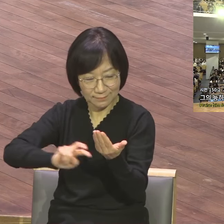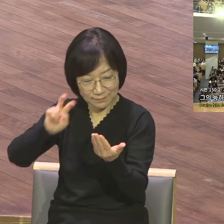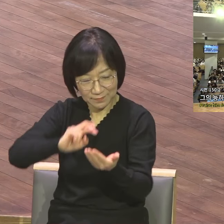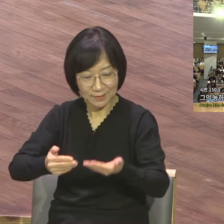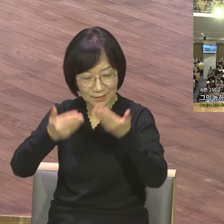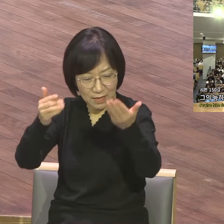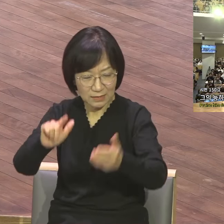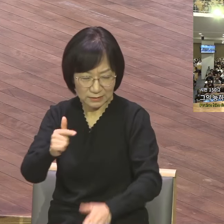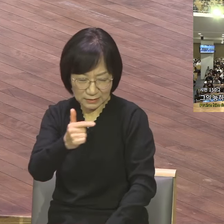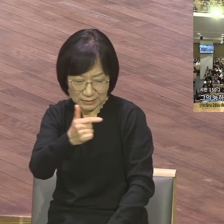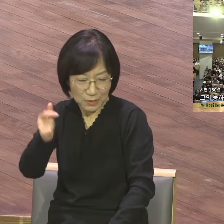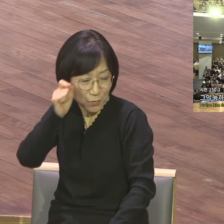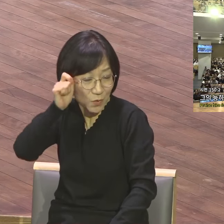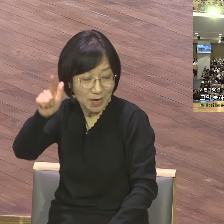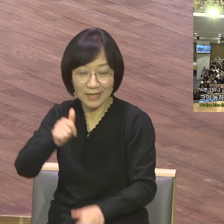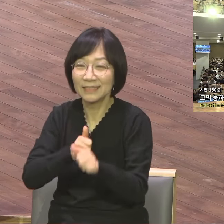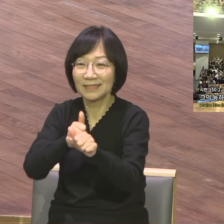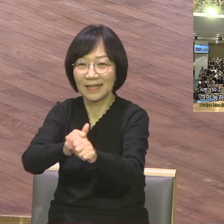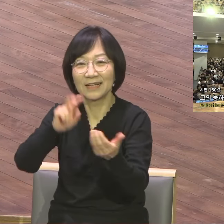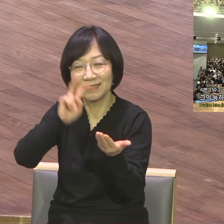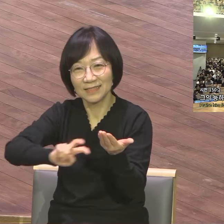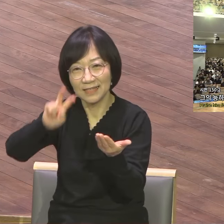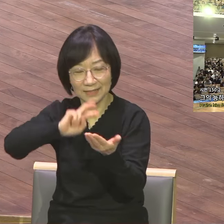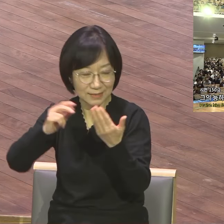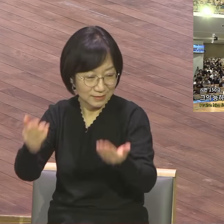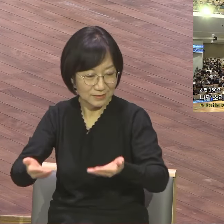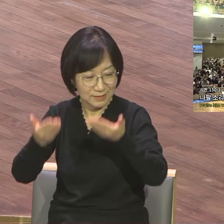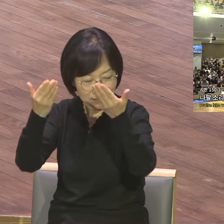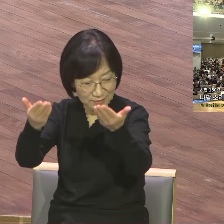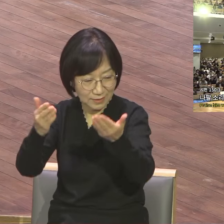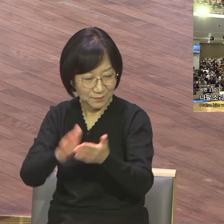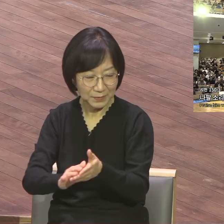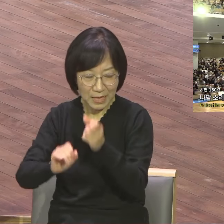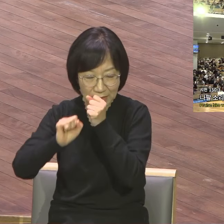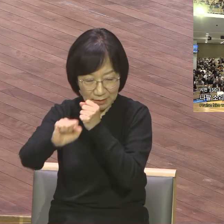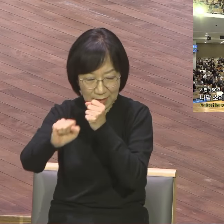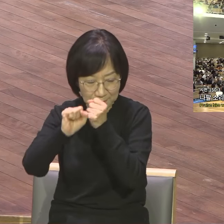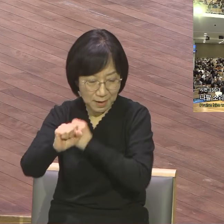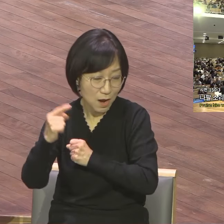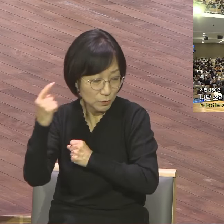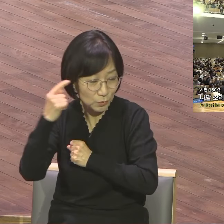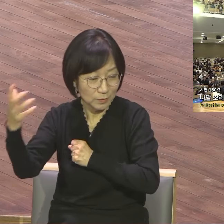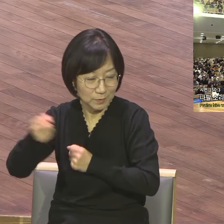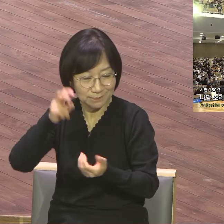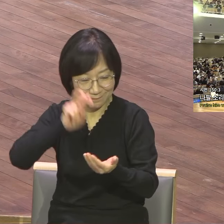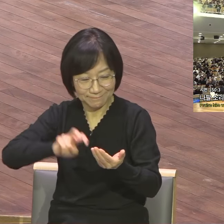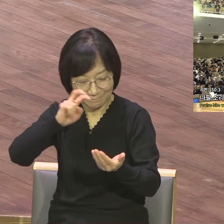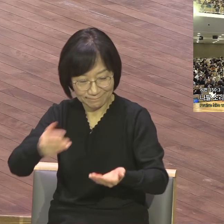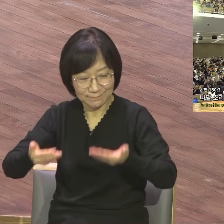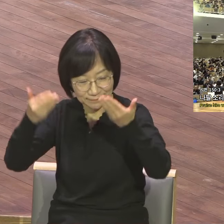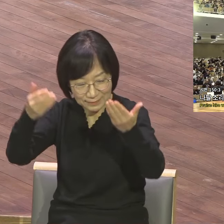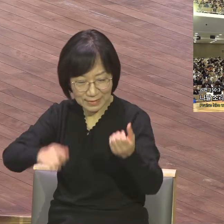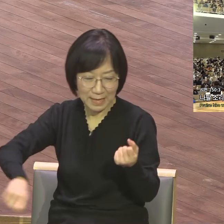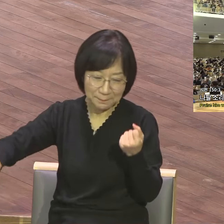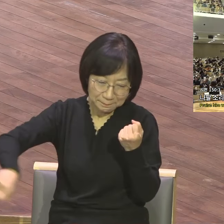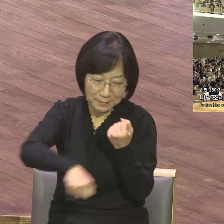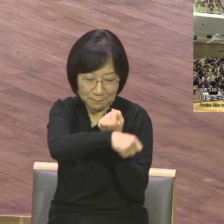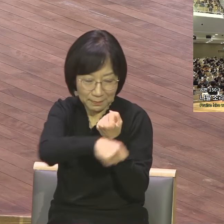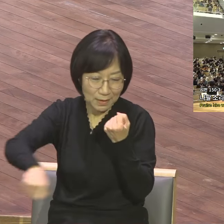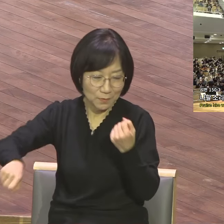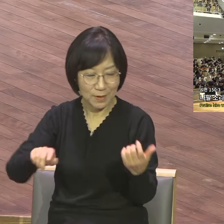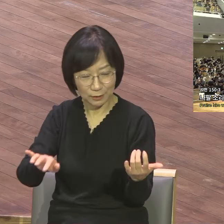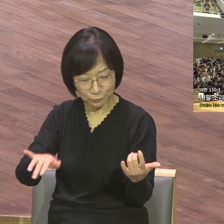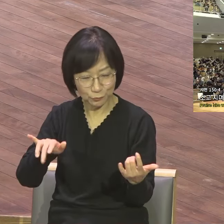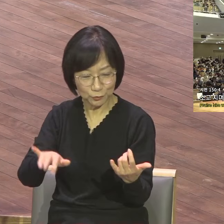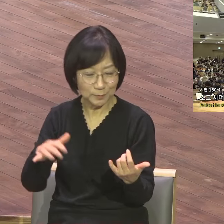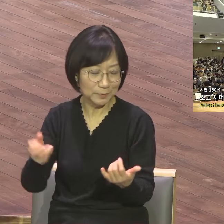행동을 찬양하며 그의 지극히 위대하심을 따라 찬양할지어다. 나팔 소리로 찬양하며 비파와